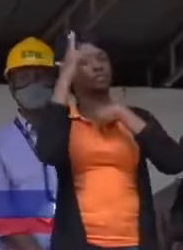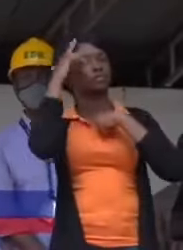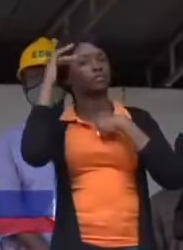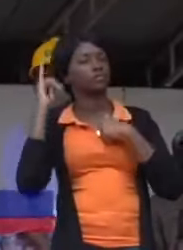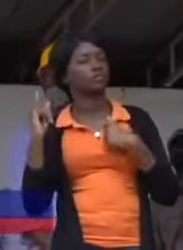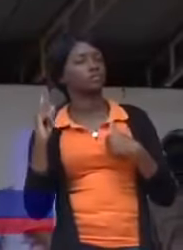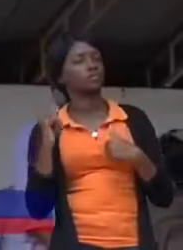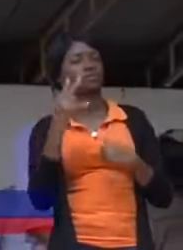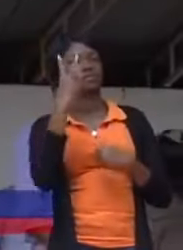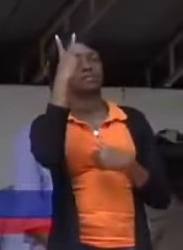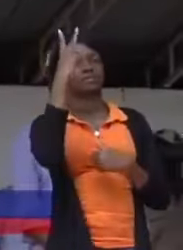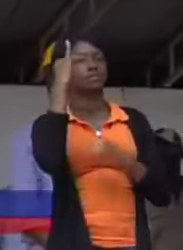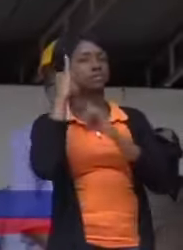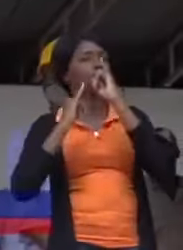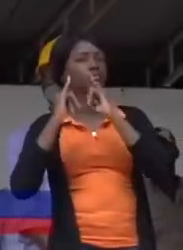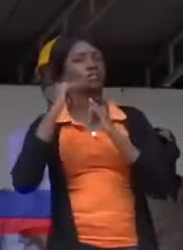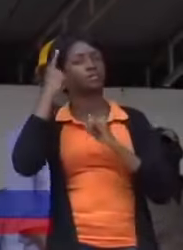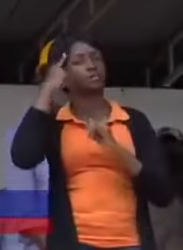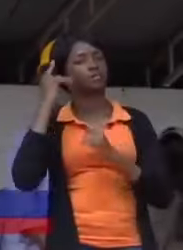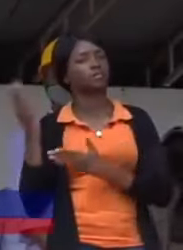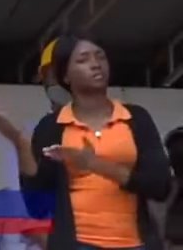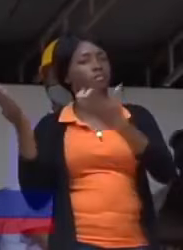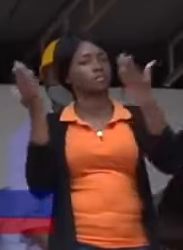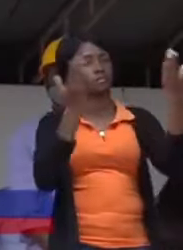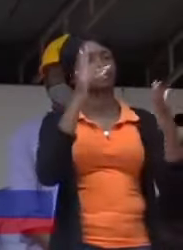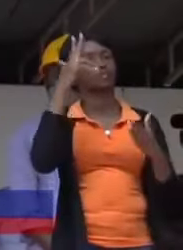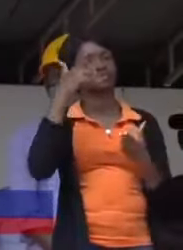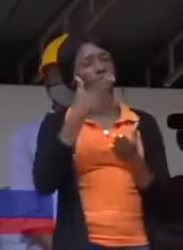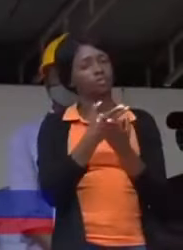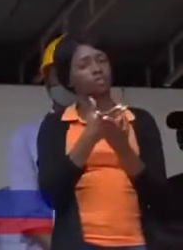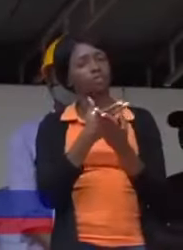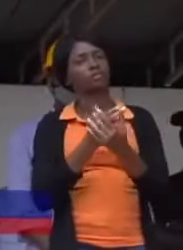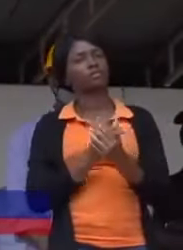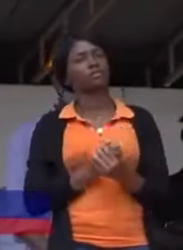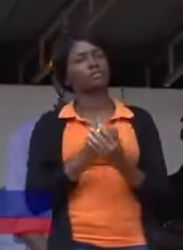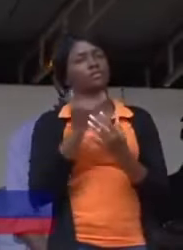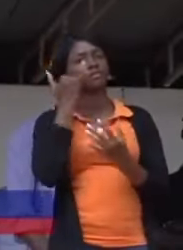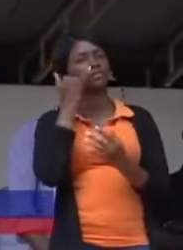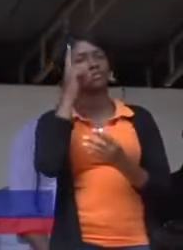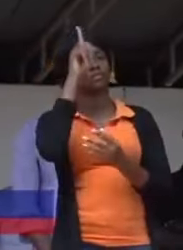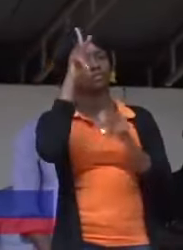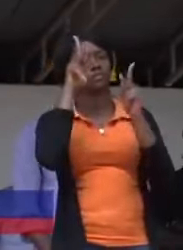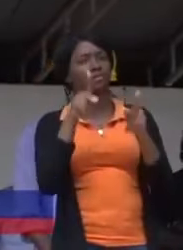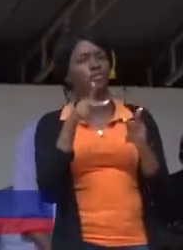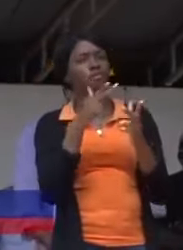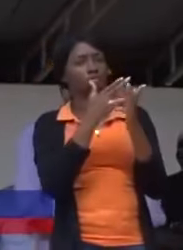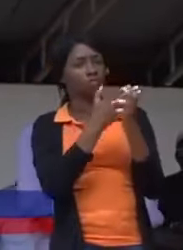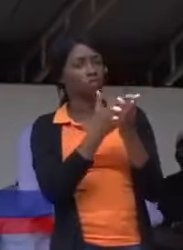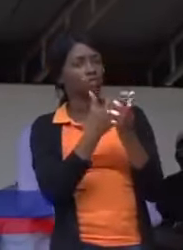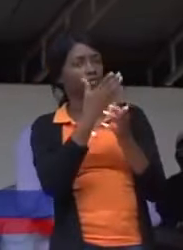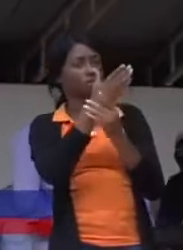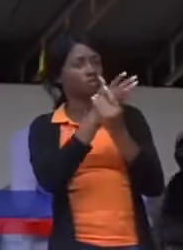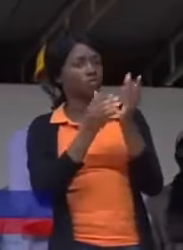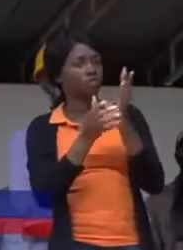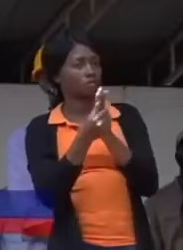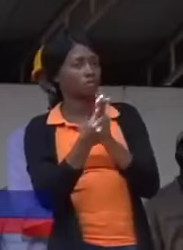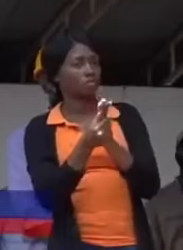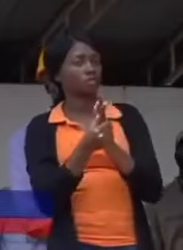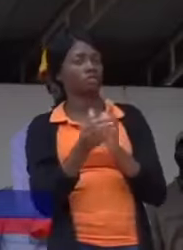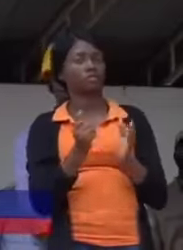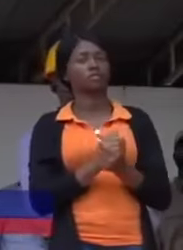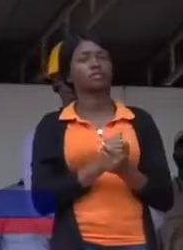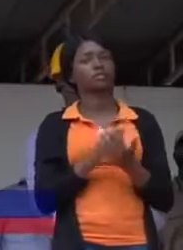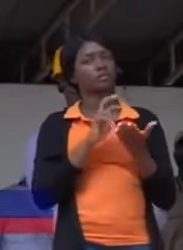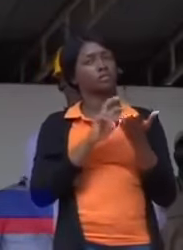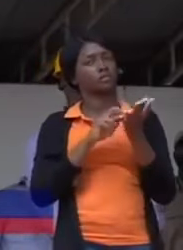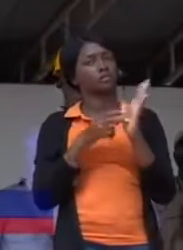deux institutions qui là pour porter des âmes dans le pays. Depuis on moun avec des âmes dans le monde, nous connaissons